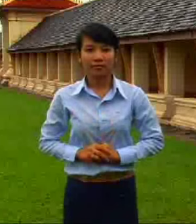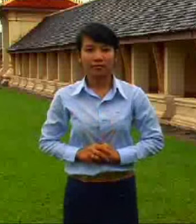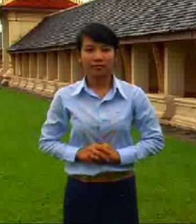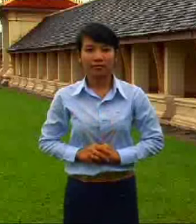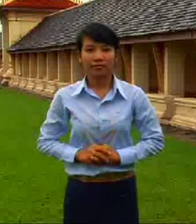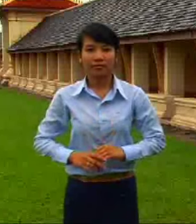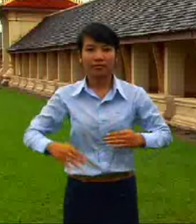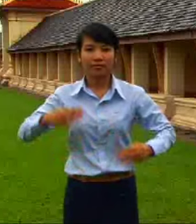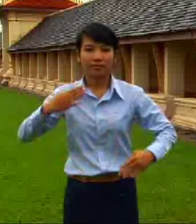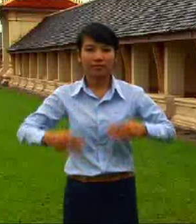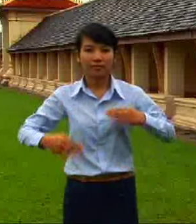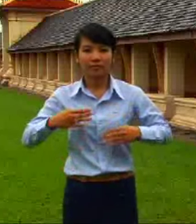บุญเข้าพรรษา